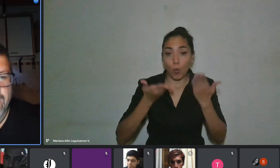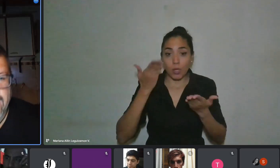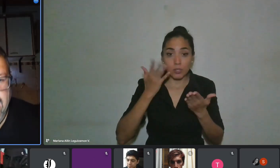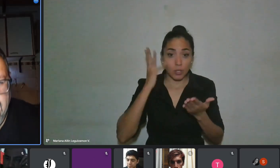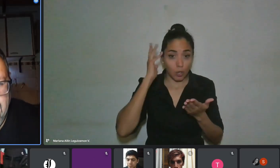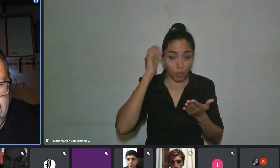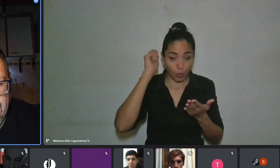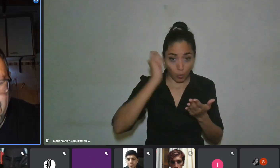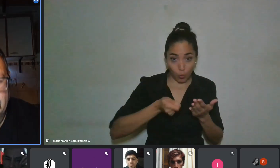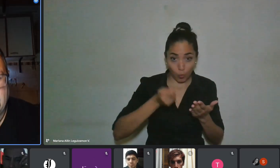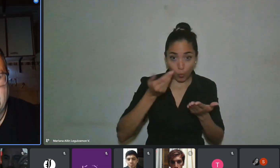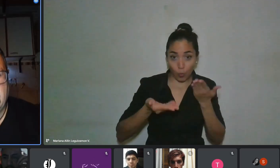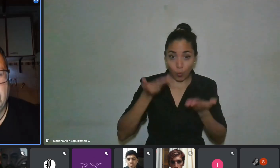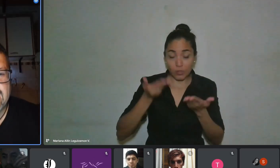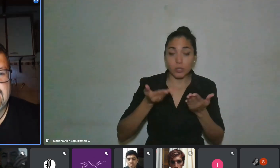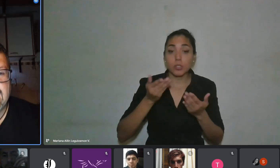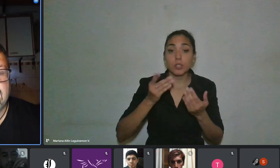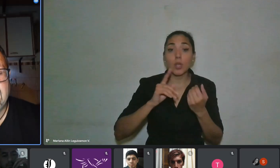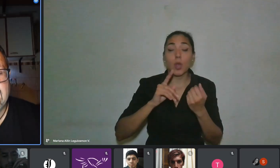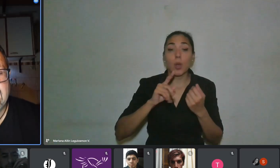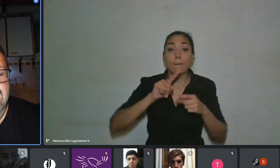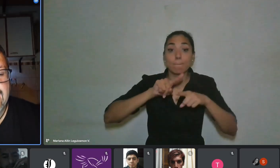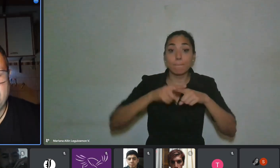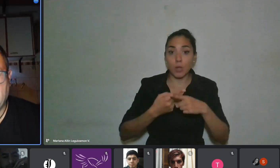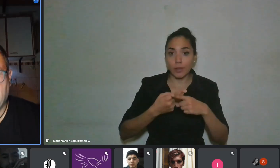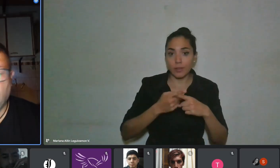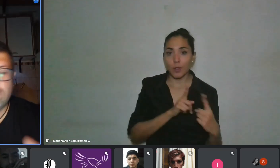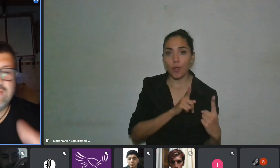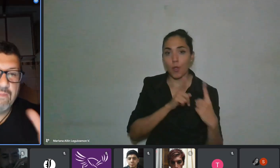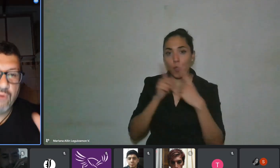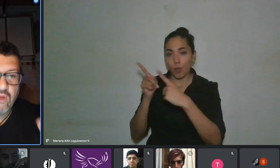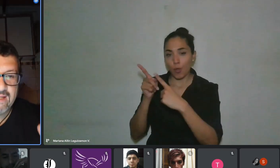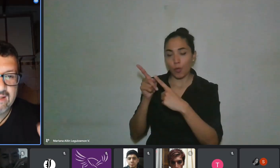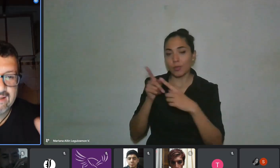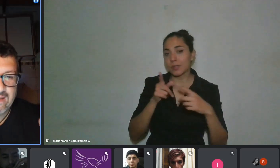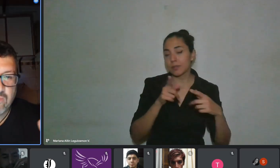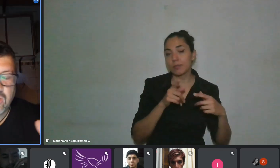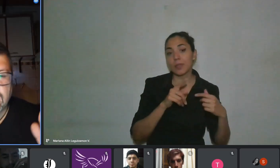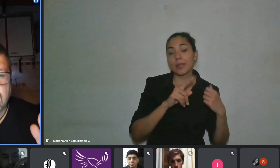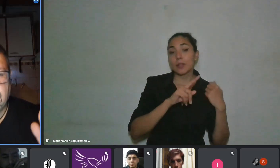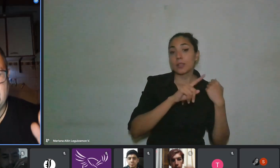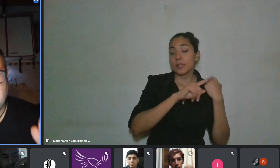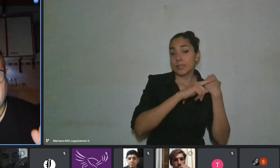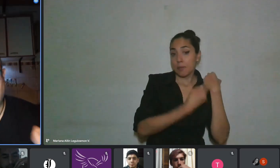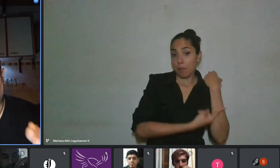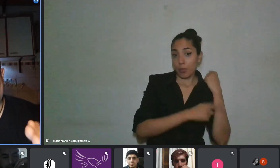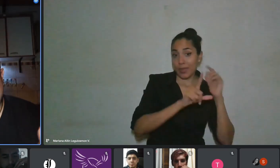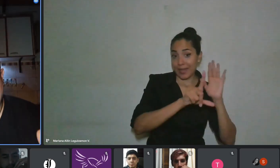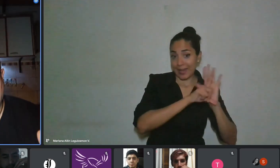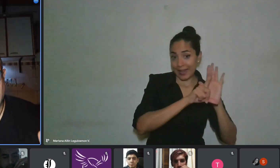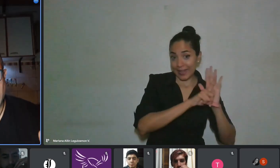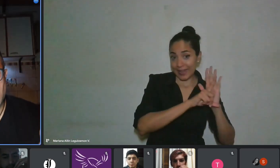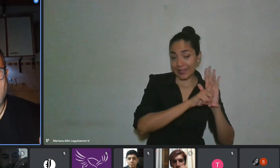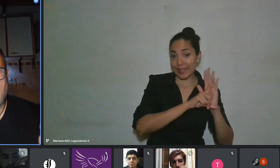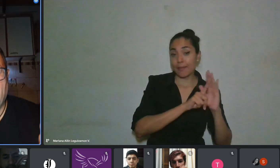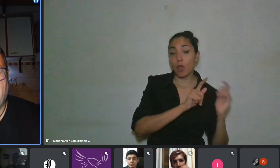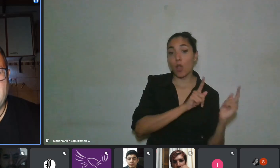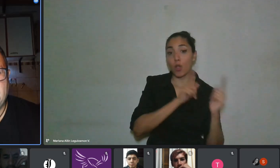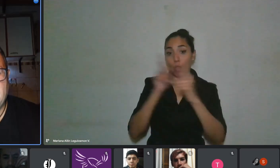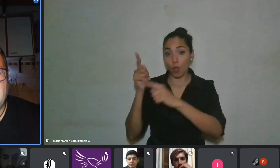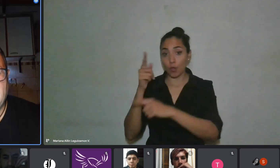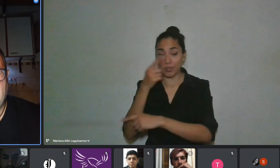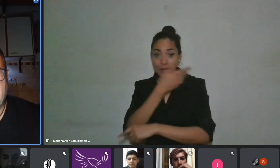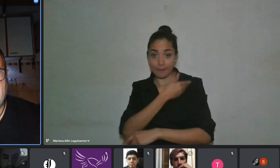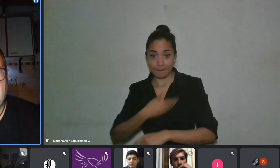político al presidente. Es decir, que los tres poderes que tenemos, ejecutivo, legislativo y judicial, son